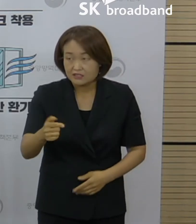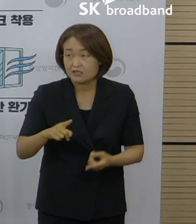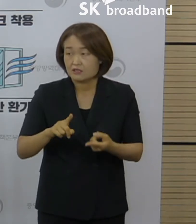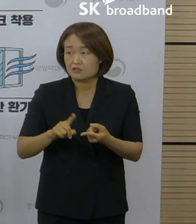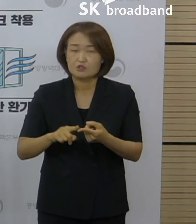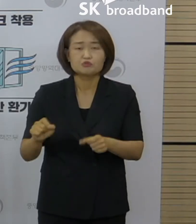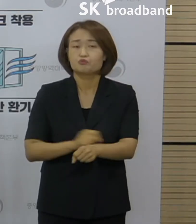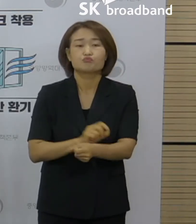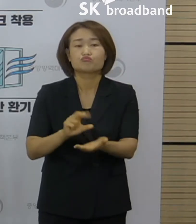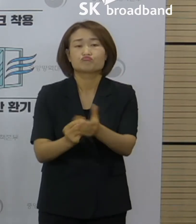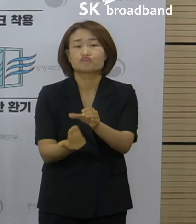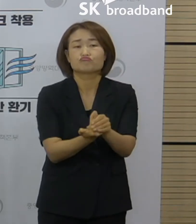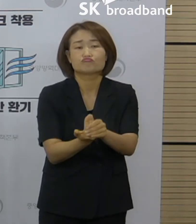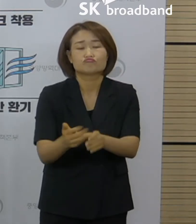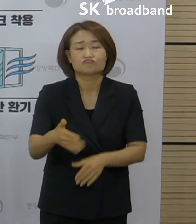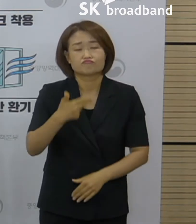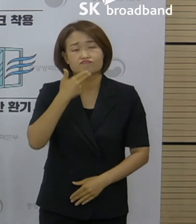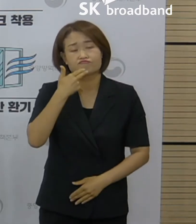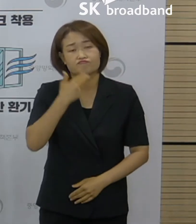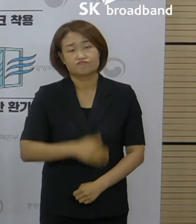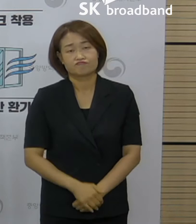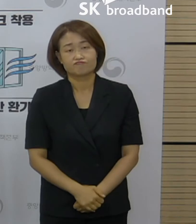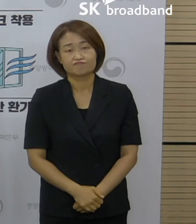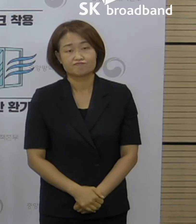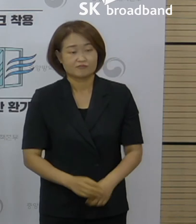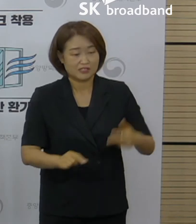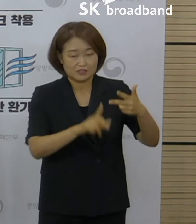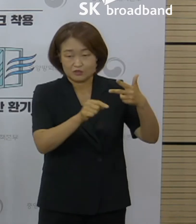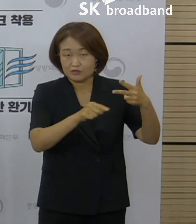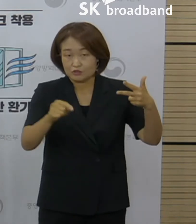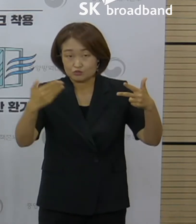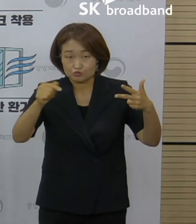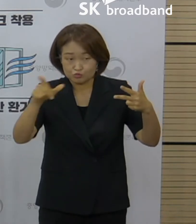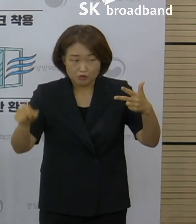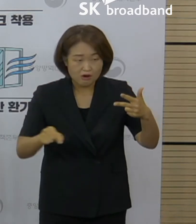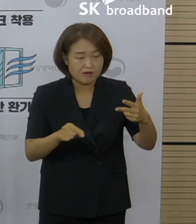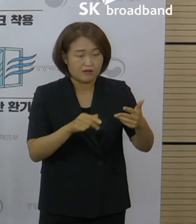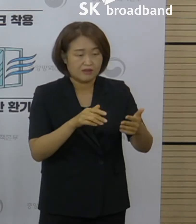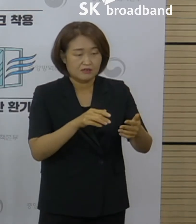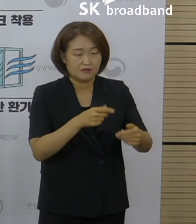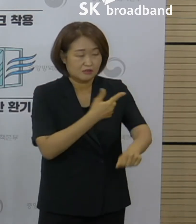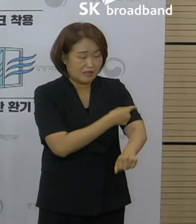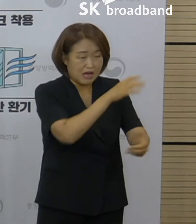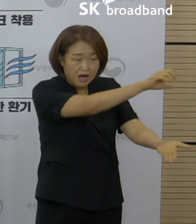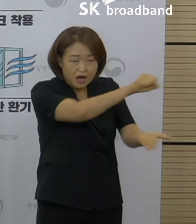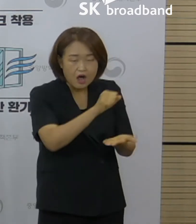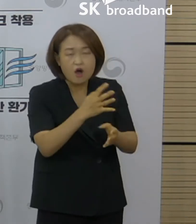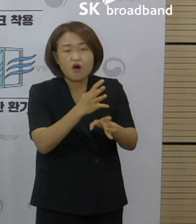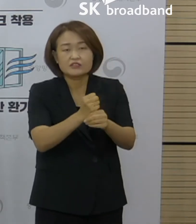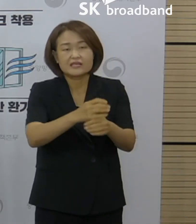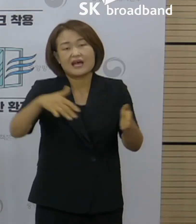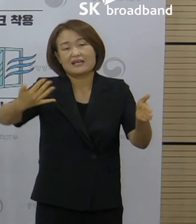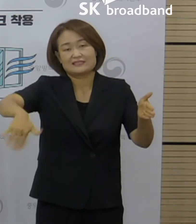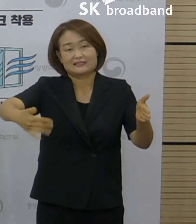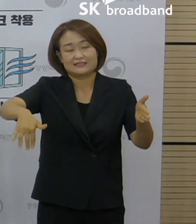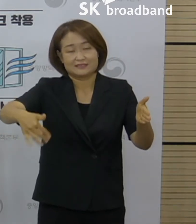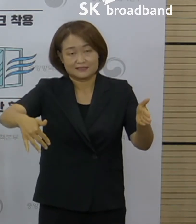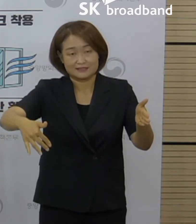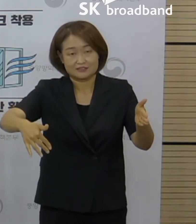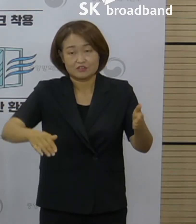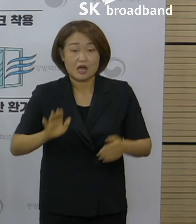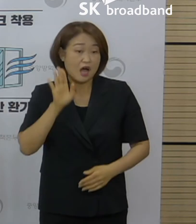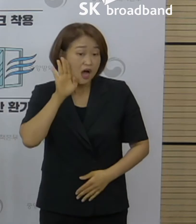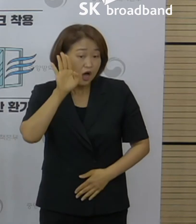발생이 없고 특히 이제 3분기에 대한 그 백신 도입 일정이 아직은 구체화되어 있지 않기 때문에 향후에 백신